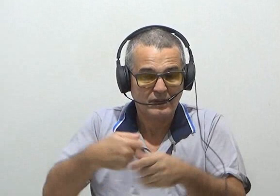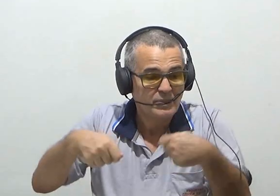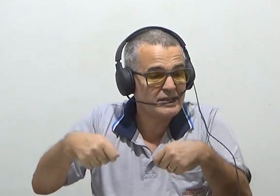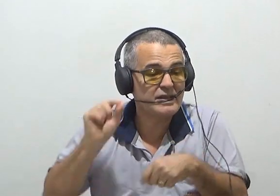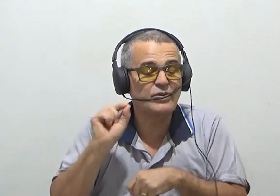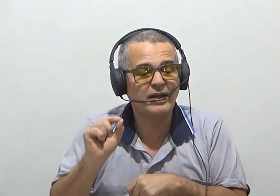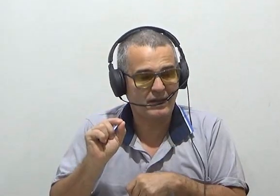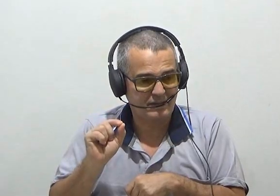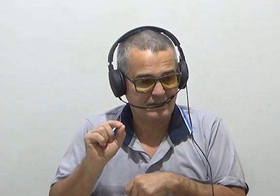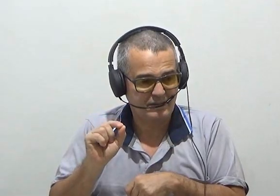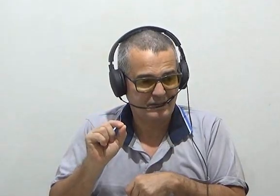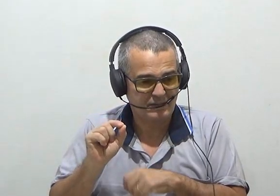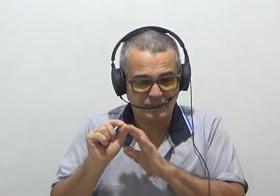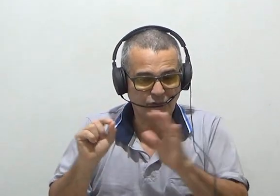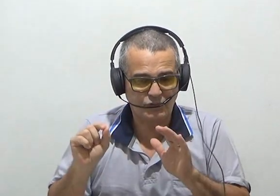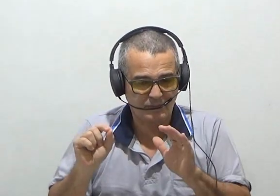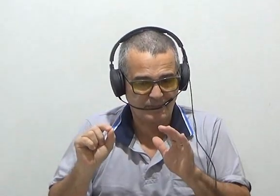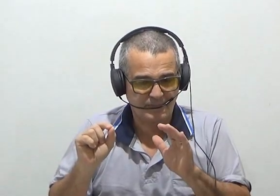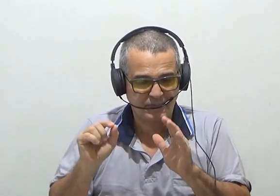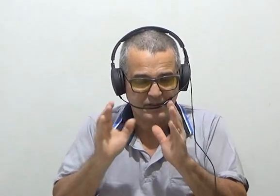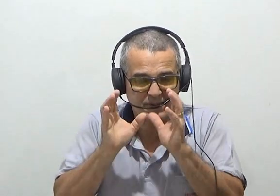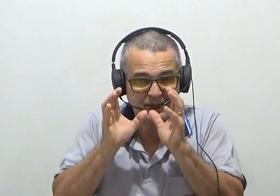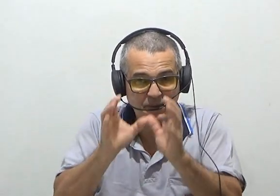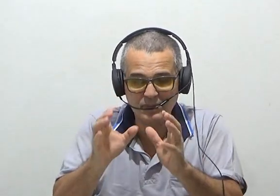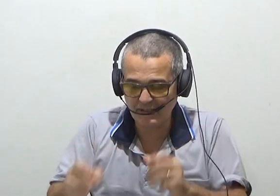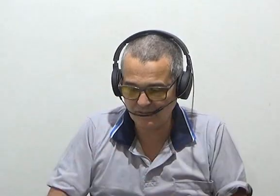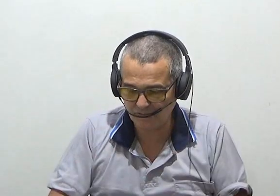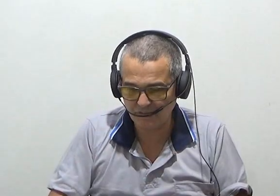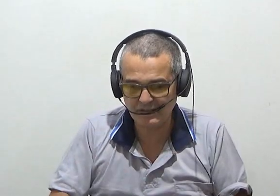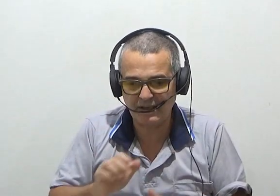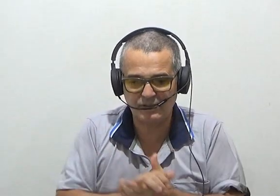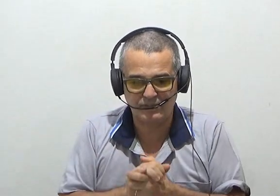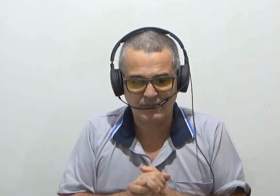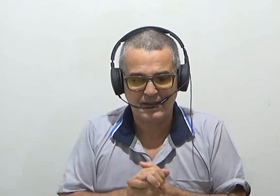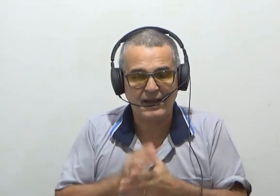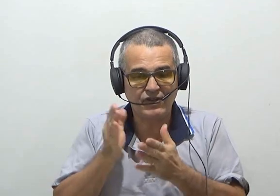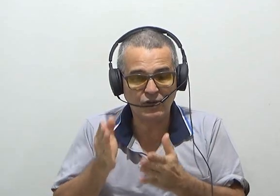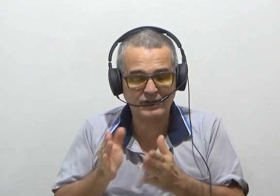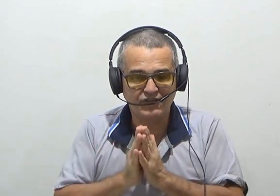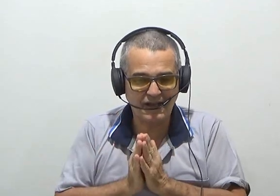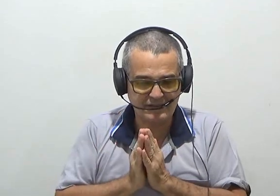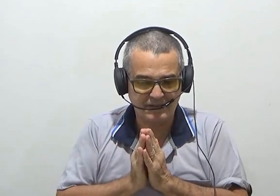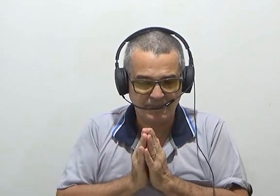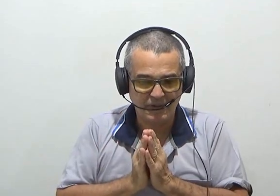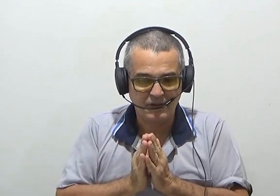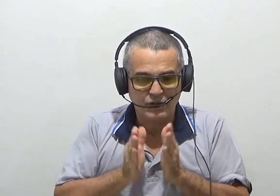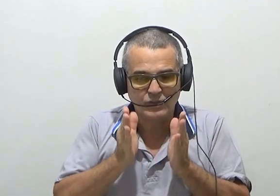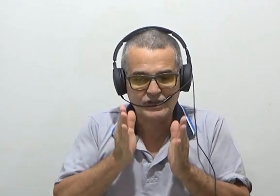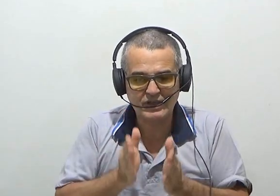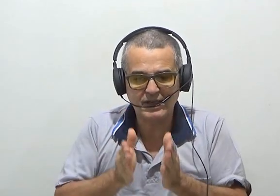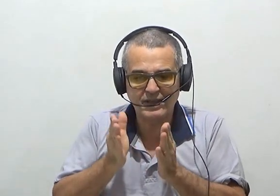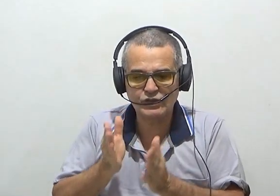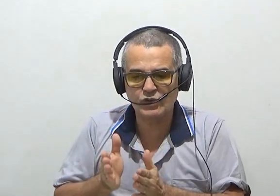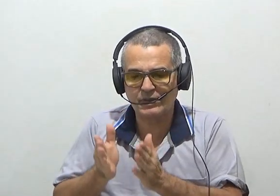bolo precisa o quê? Ponto. Então, para ser bem objetivo e direto. Aí vem a outra frase.